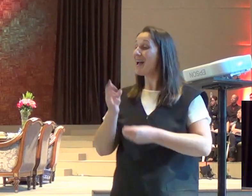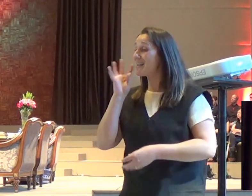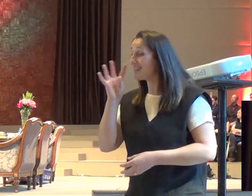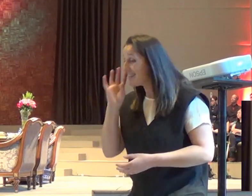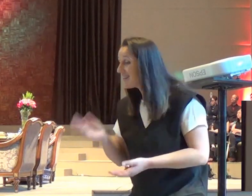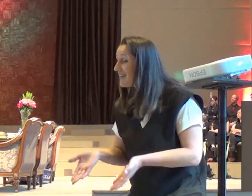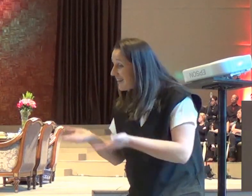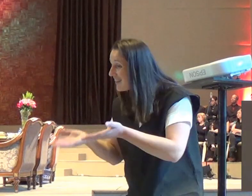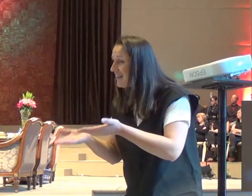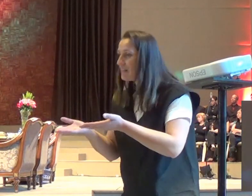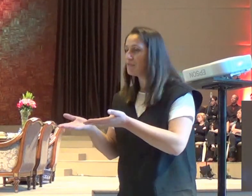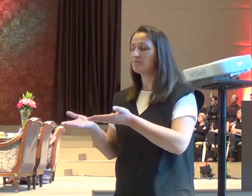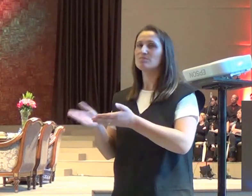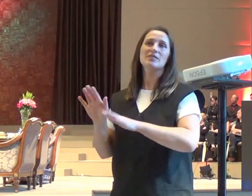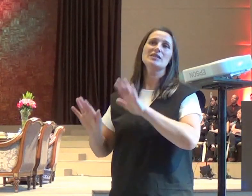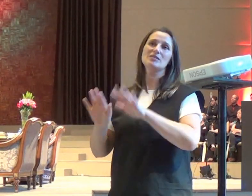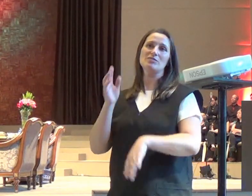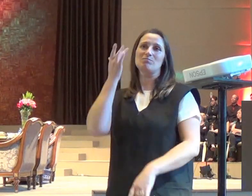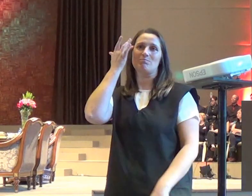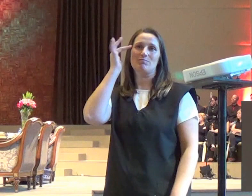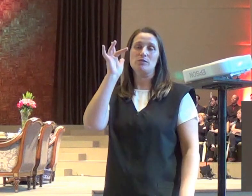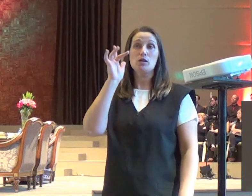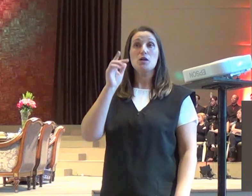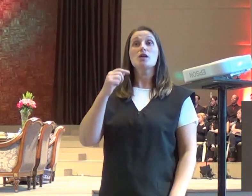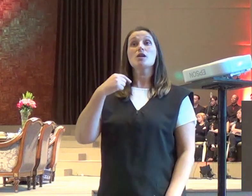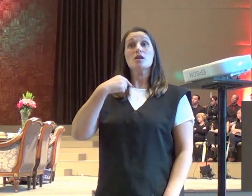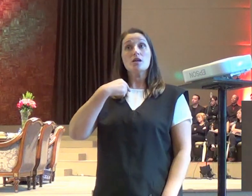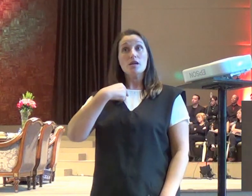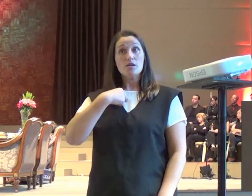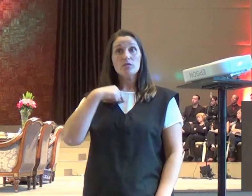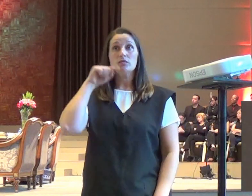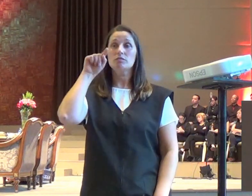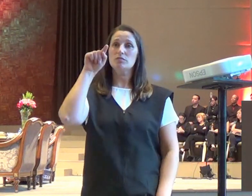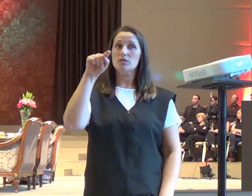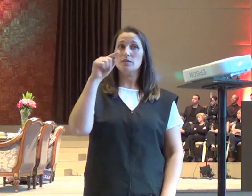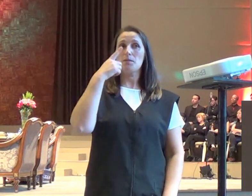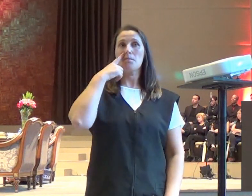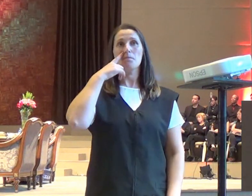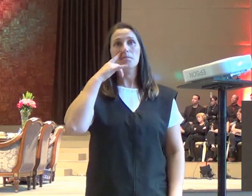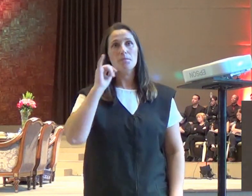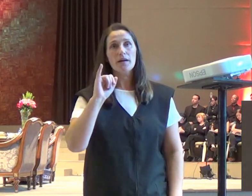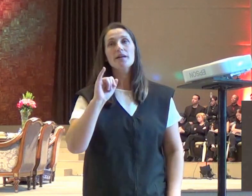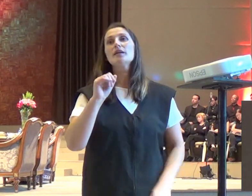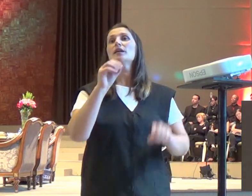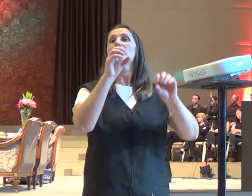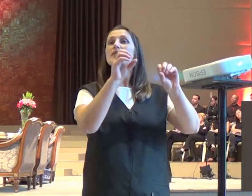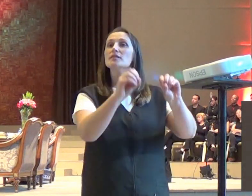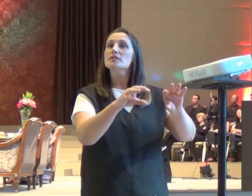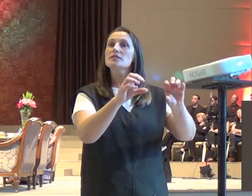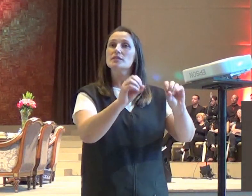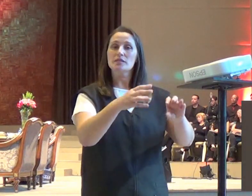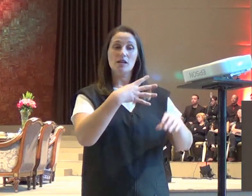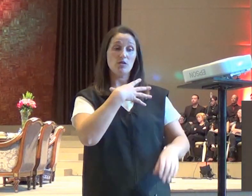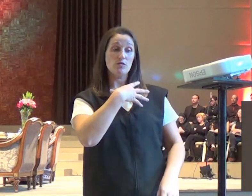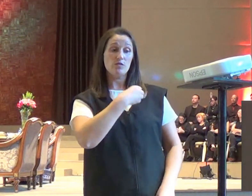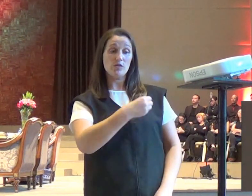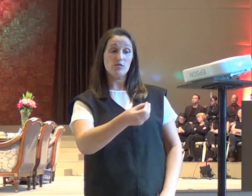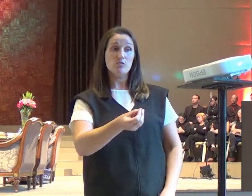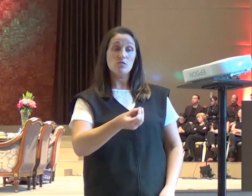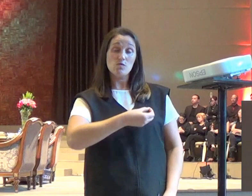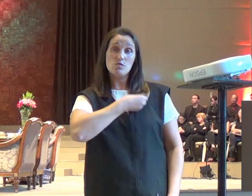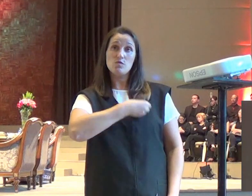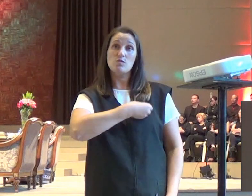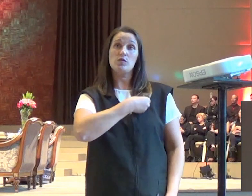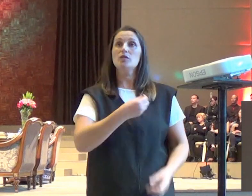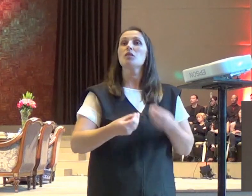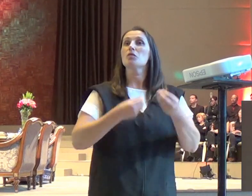quero dizer para você que o meu papel, o seu papel como pai é ensinar a viver, mas é também